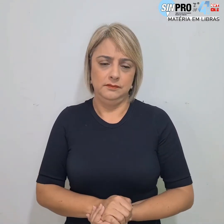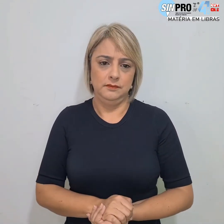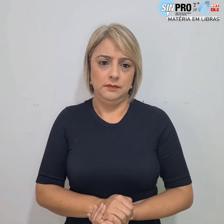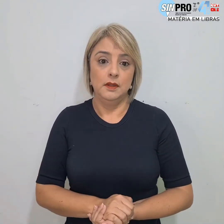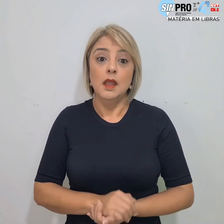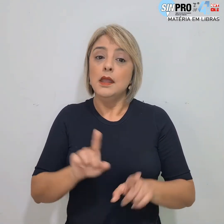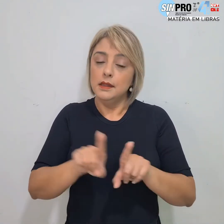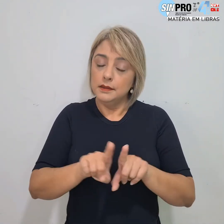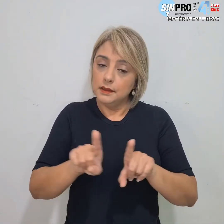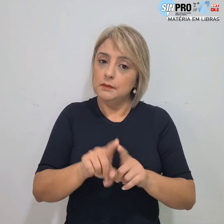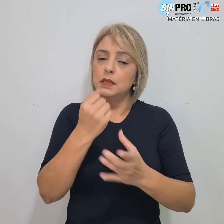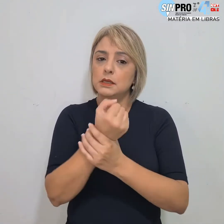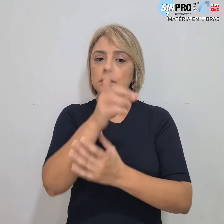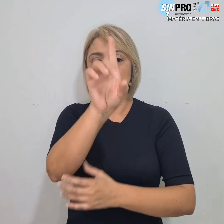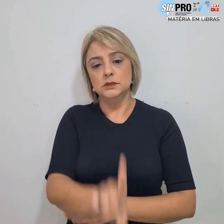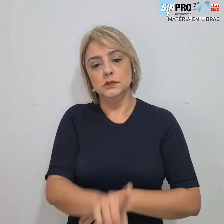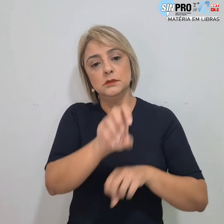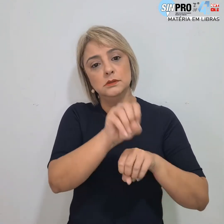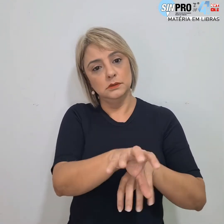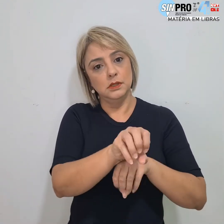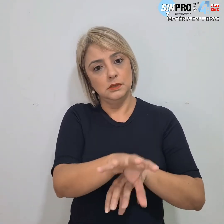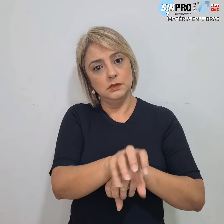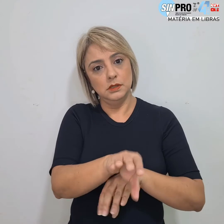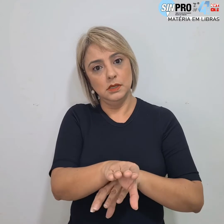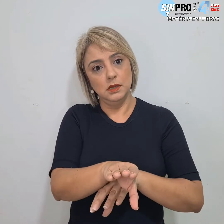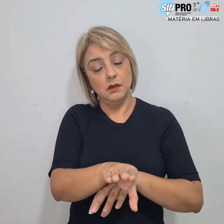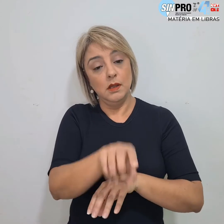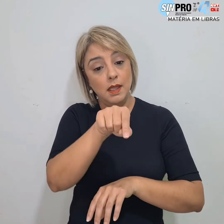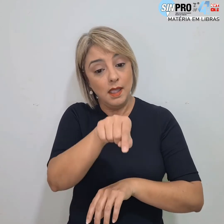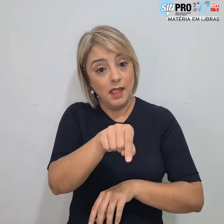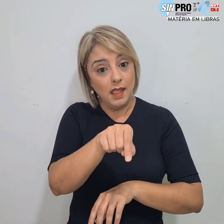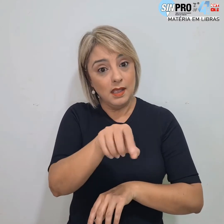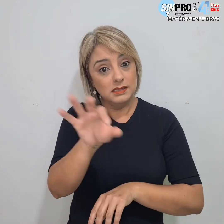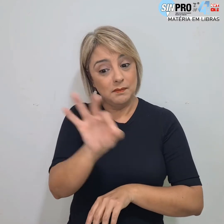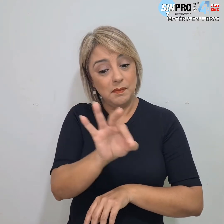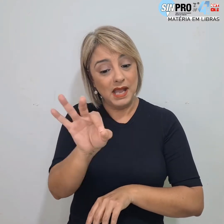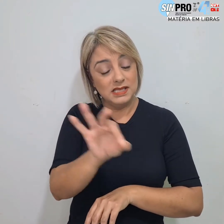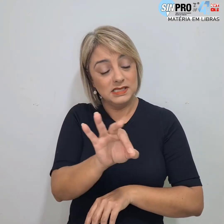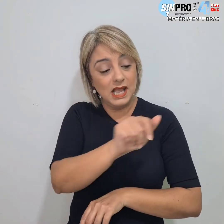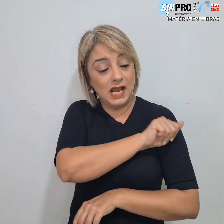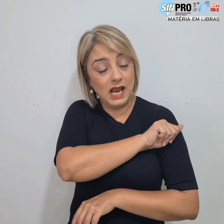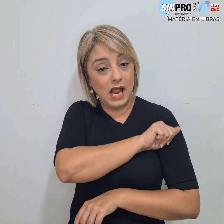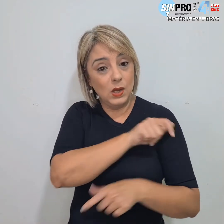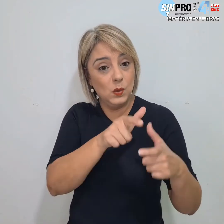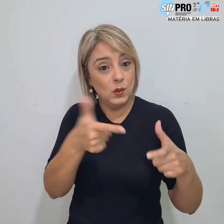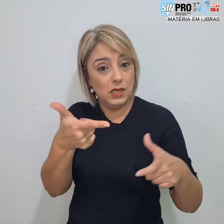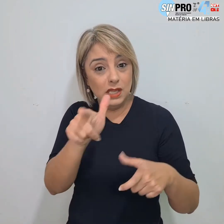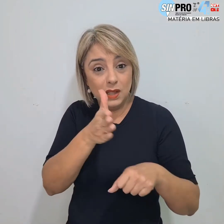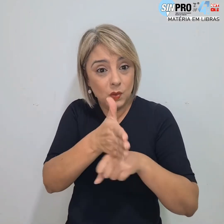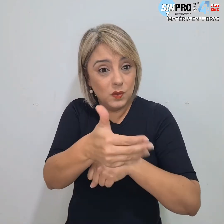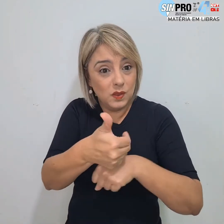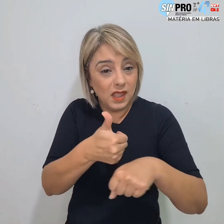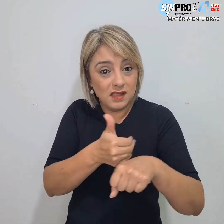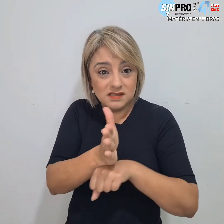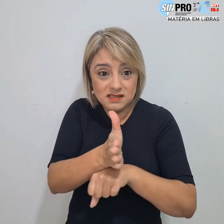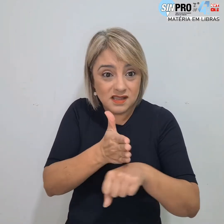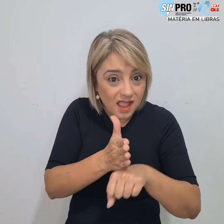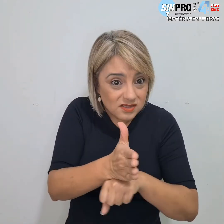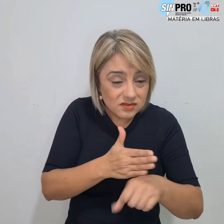Além de assegurar o direito à educação a essa parcela grande de estudantes sem acesso às aulas remotas,